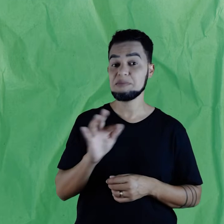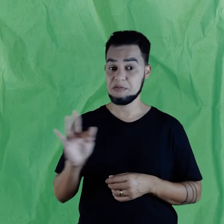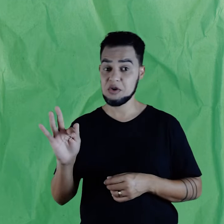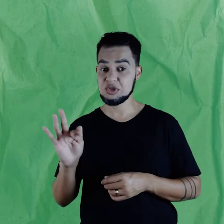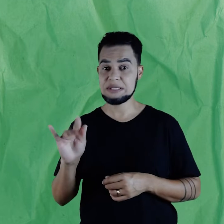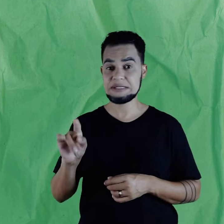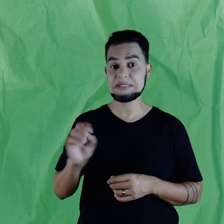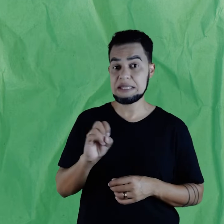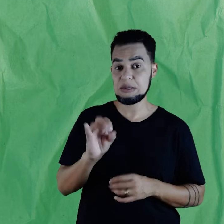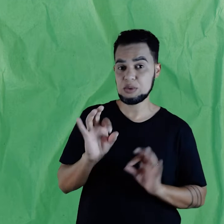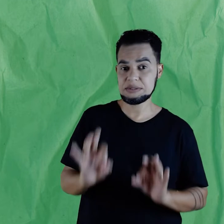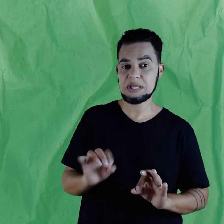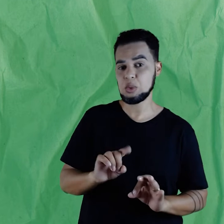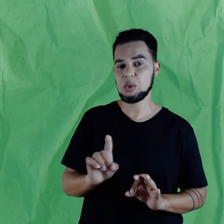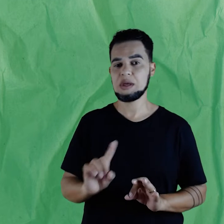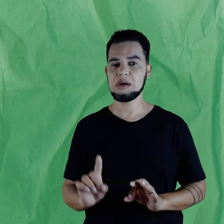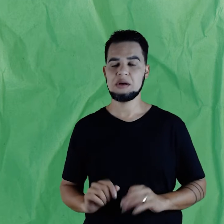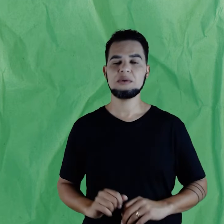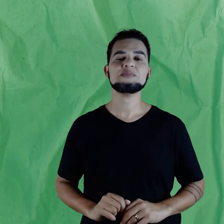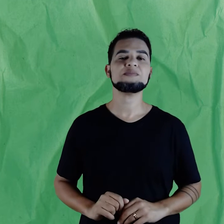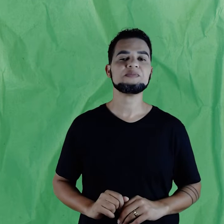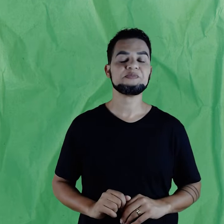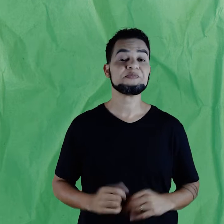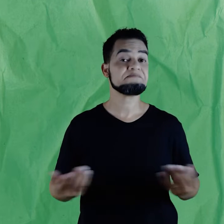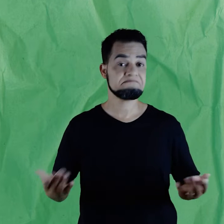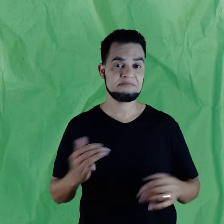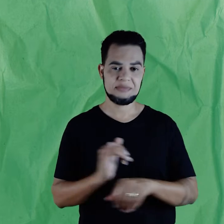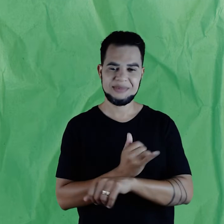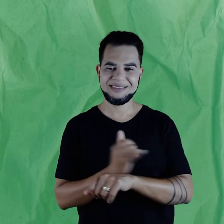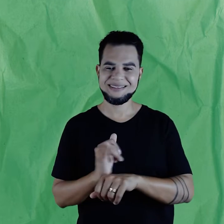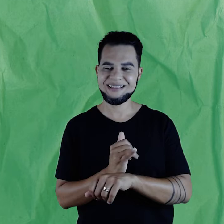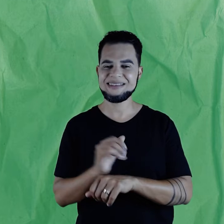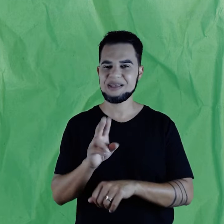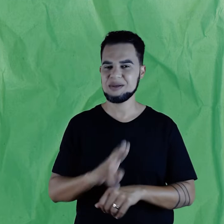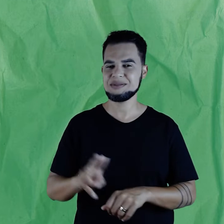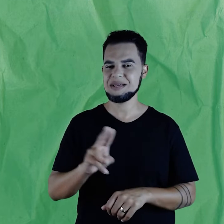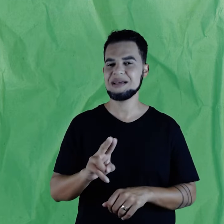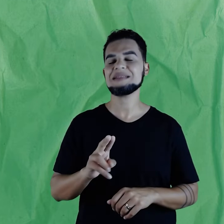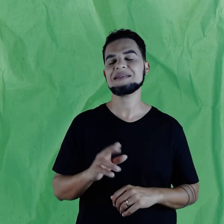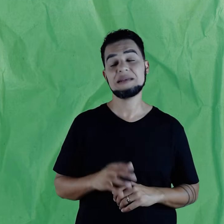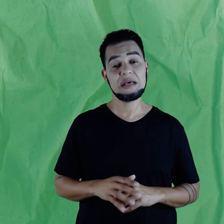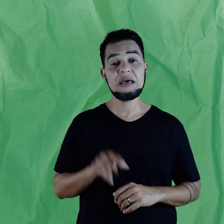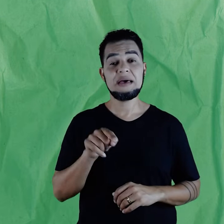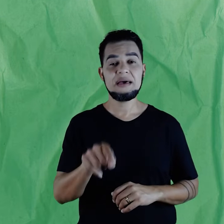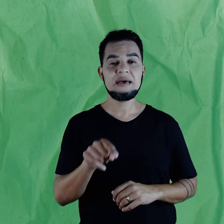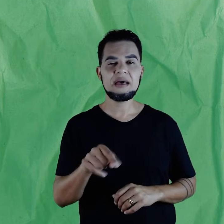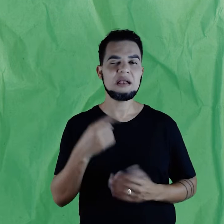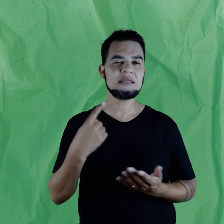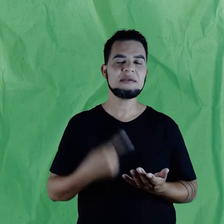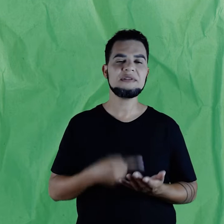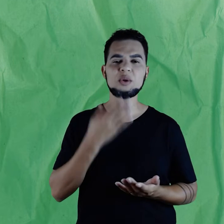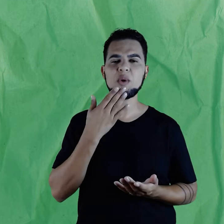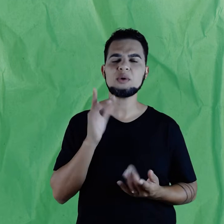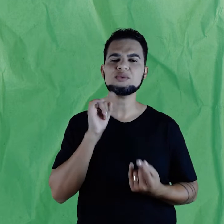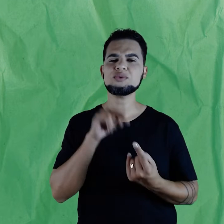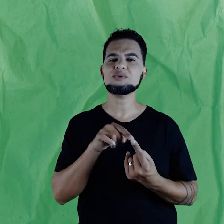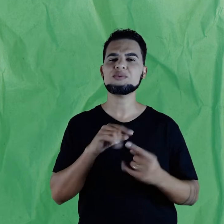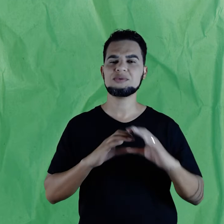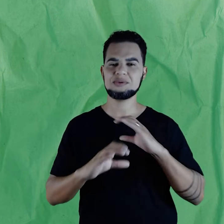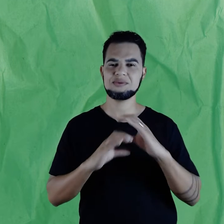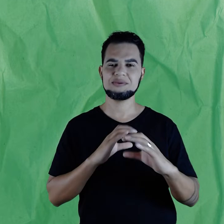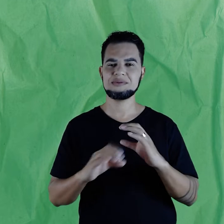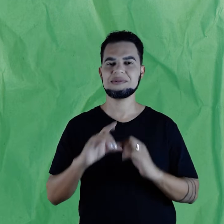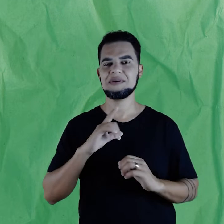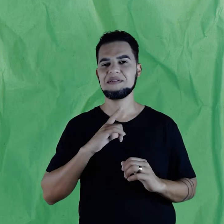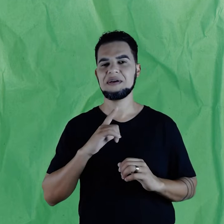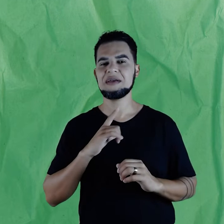não. Em aplicações REST, os métodos, que são HTTP, eles definem o tipo de comunicação que vai haver